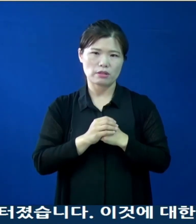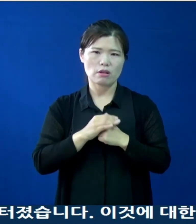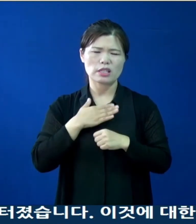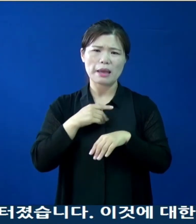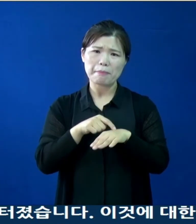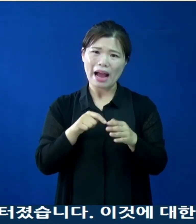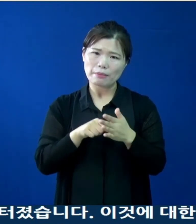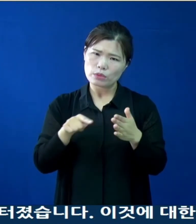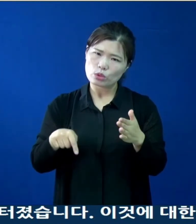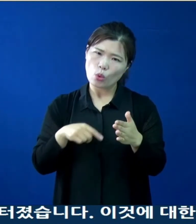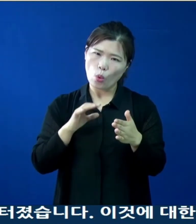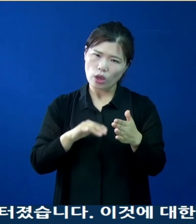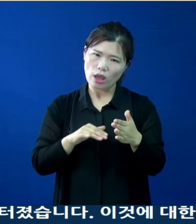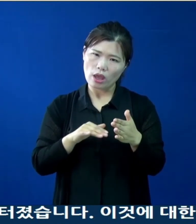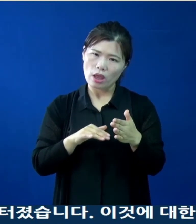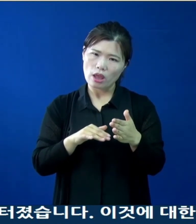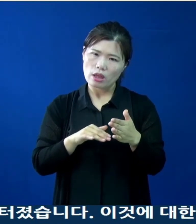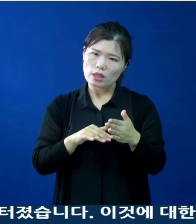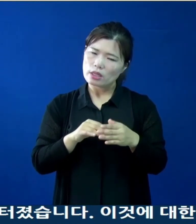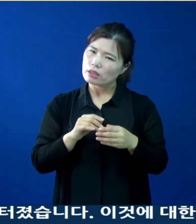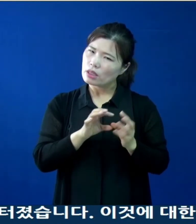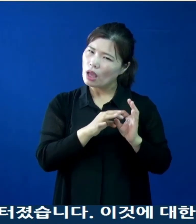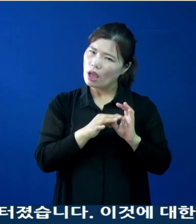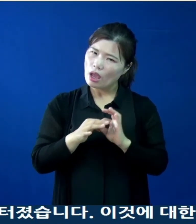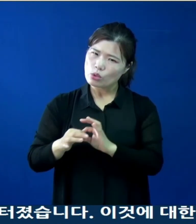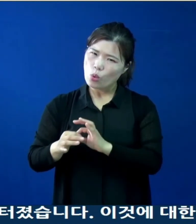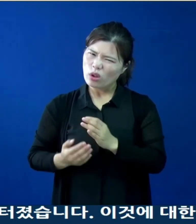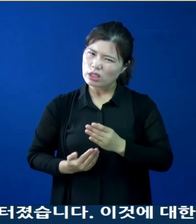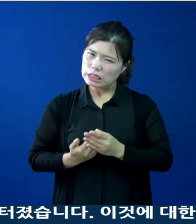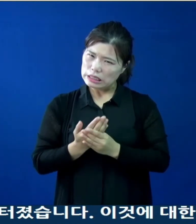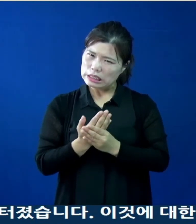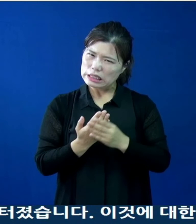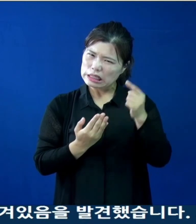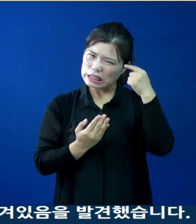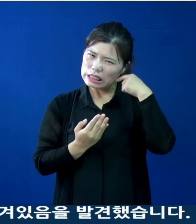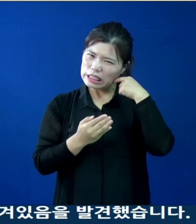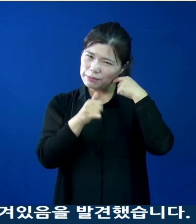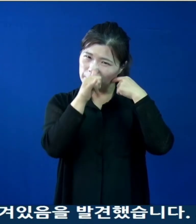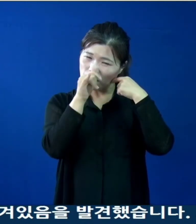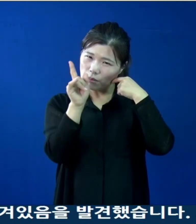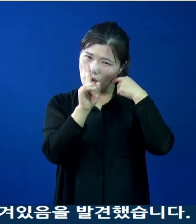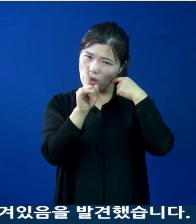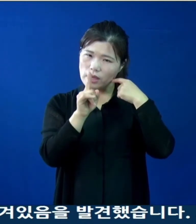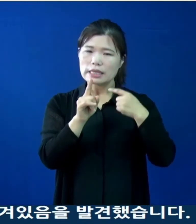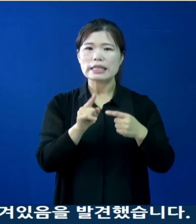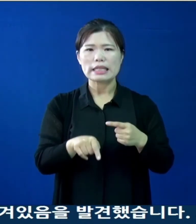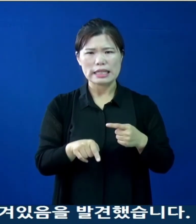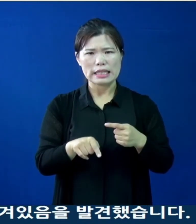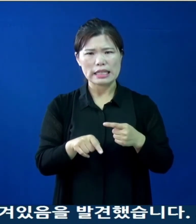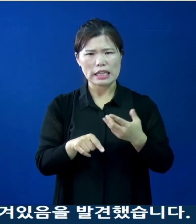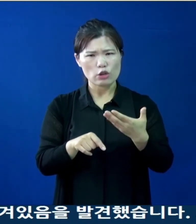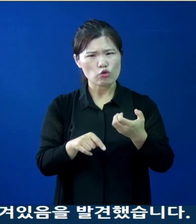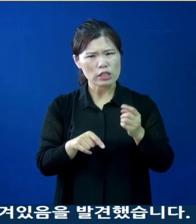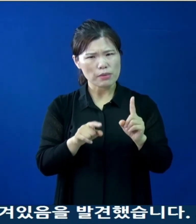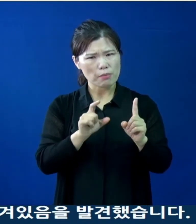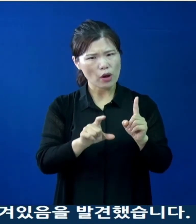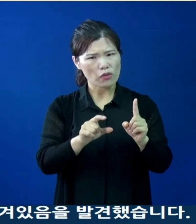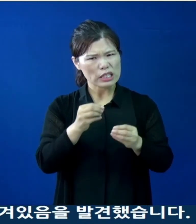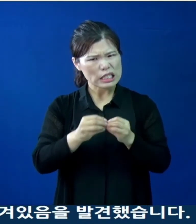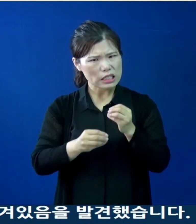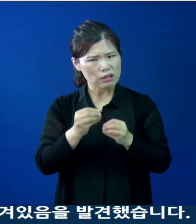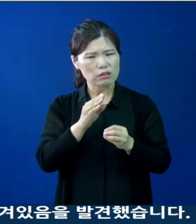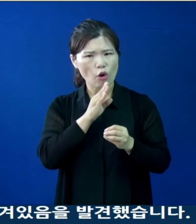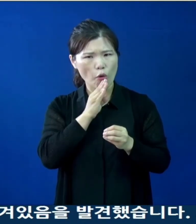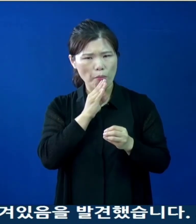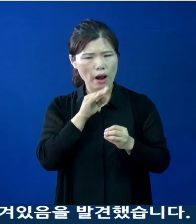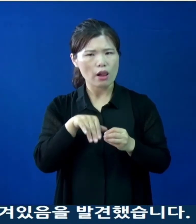점점 드는 하나의 느낌이 있었는데, 이 시는 우리에게 정말 많은